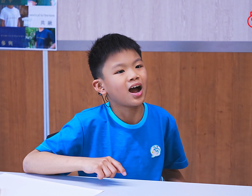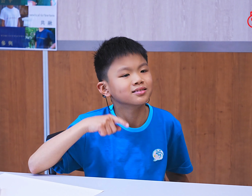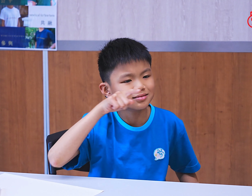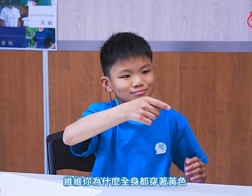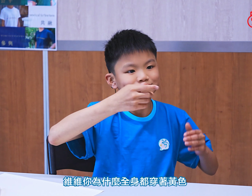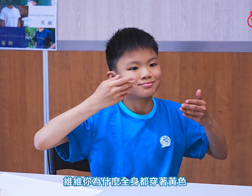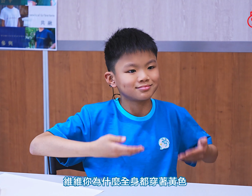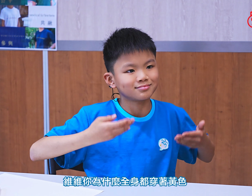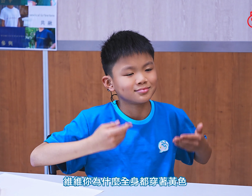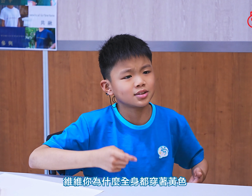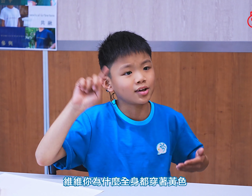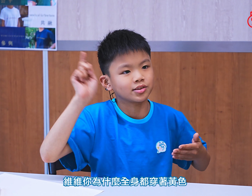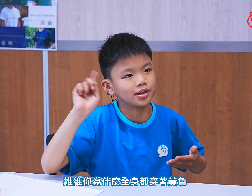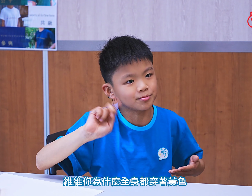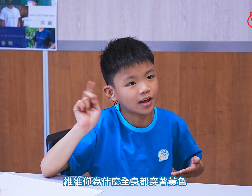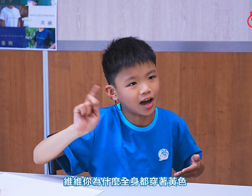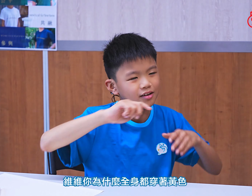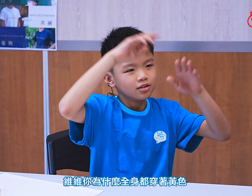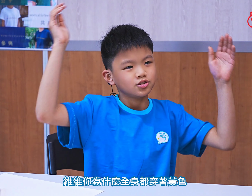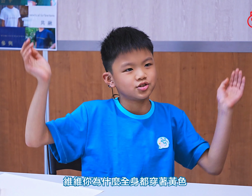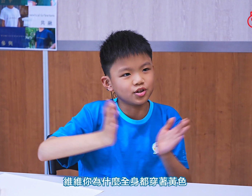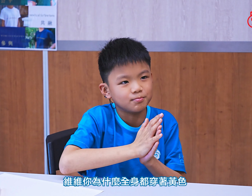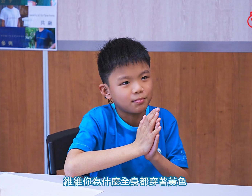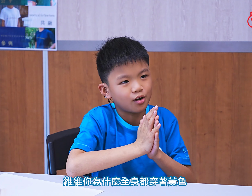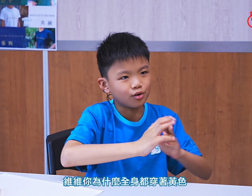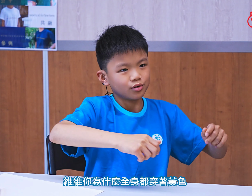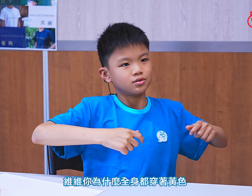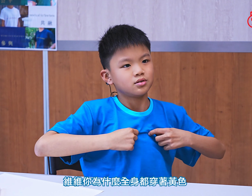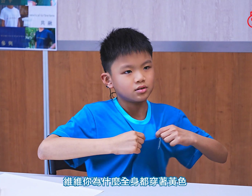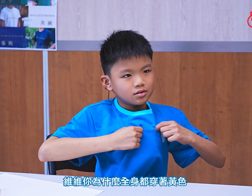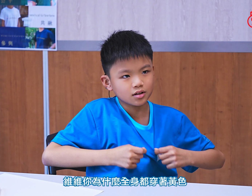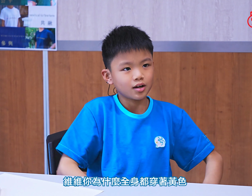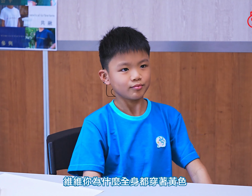哇，維維，你做咩着到成身都黃色啊？